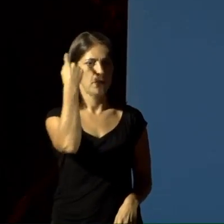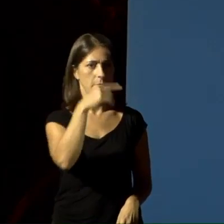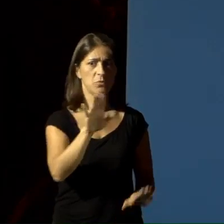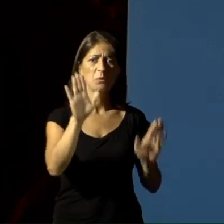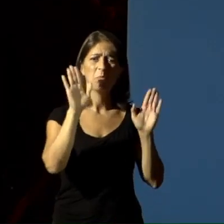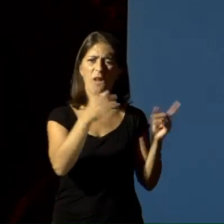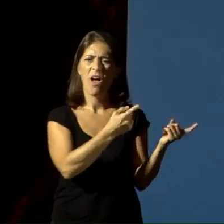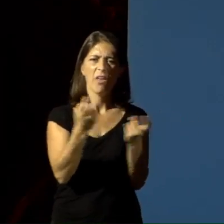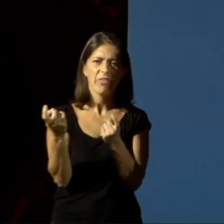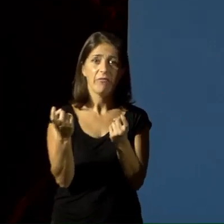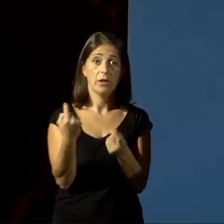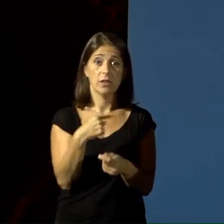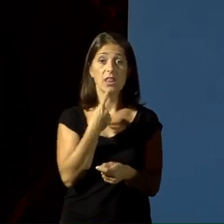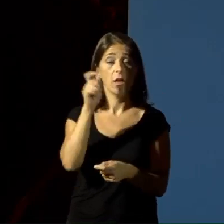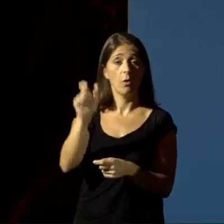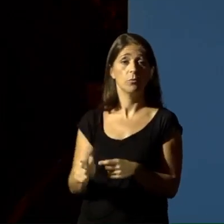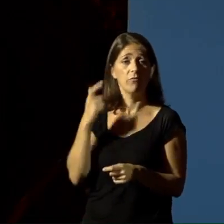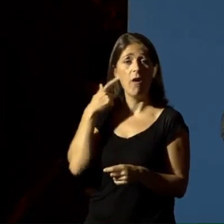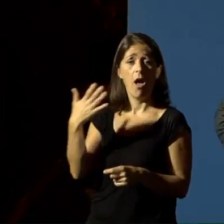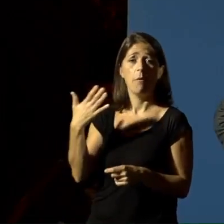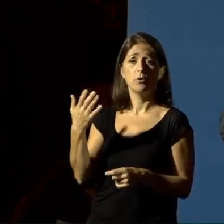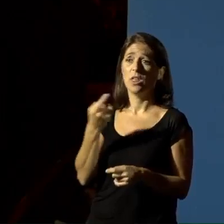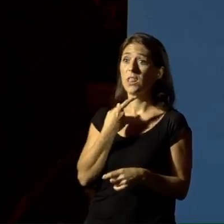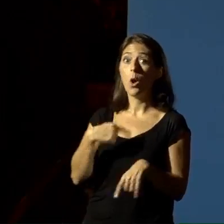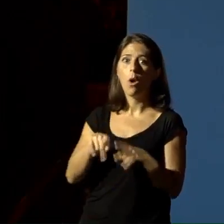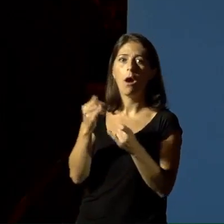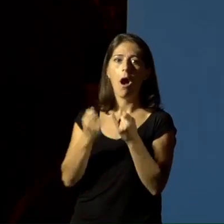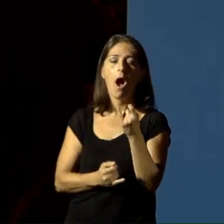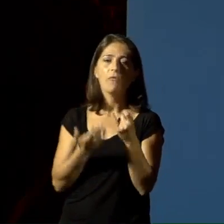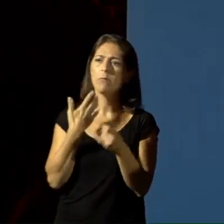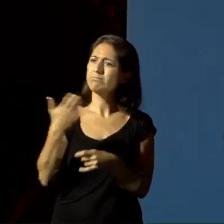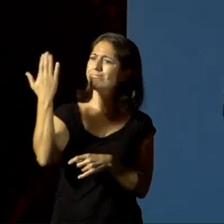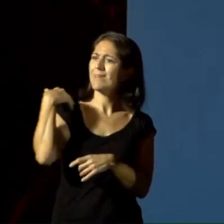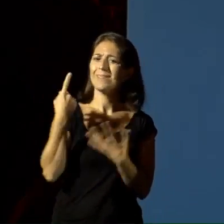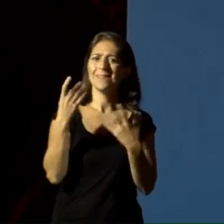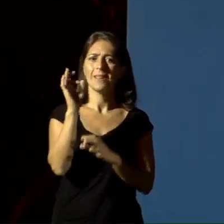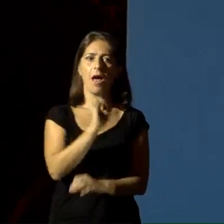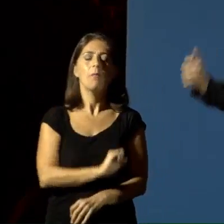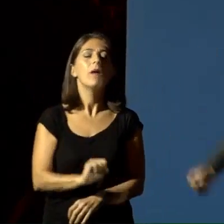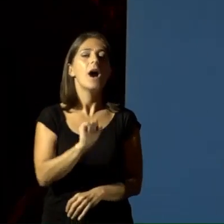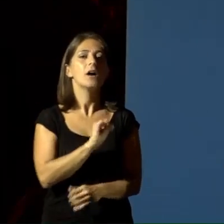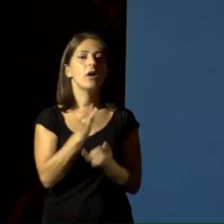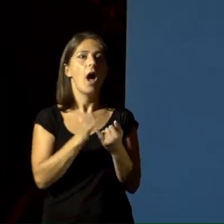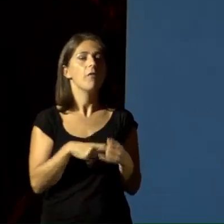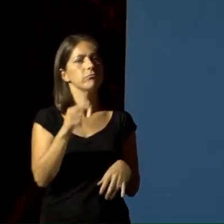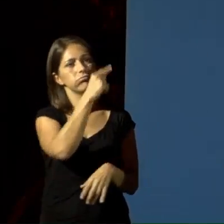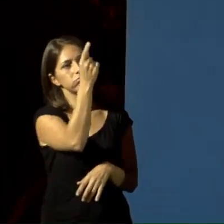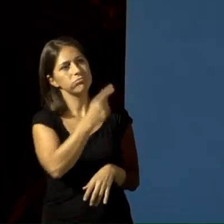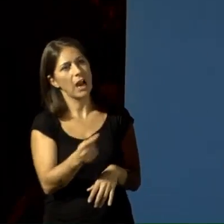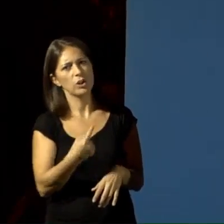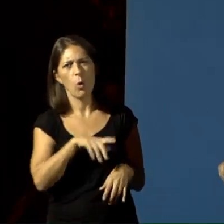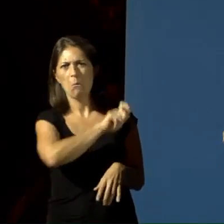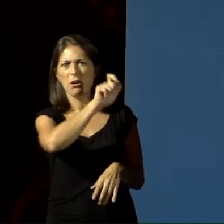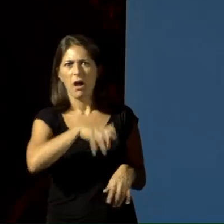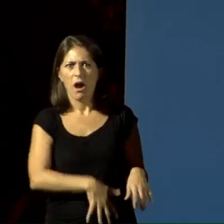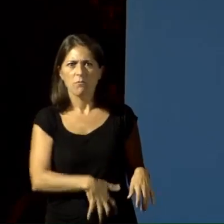Pero é necesario, como dixera Stefan Hessel, é necesario como pintar en máis de 60 anos Díaz Pardo no seu cadro de xente alporizada.